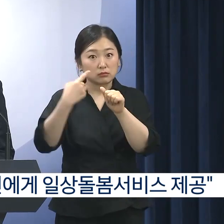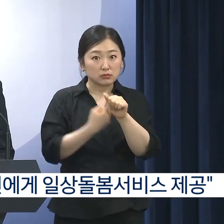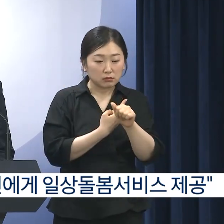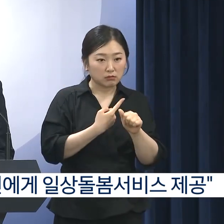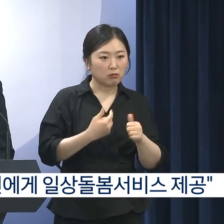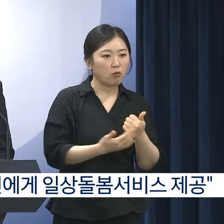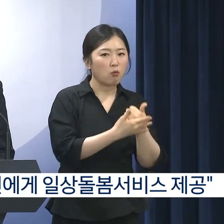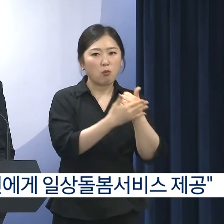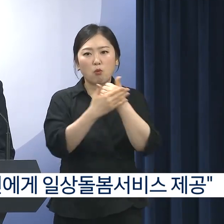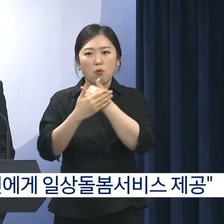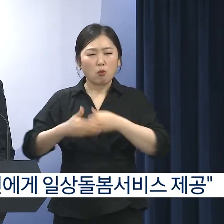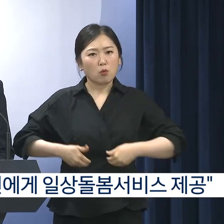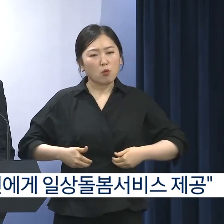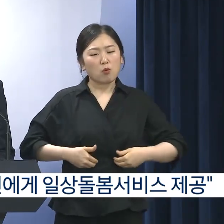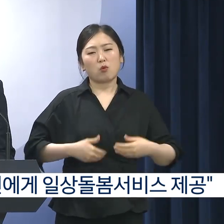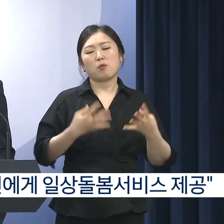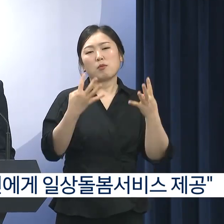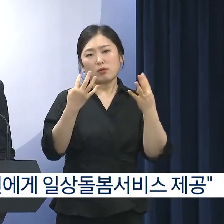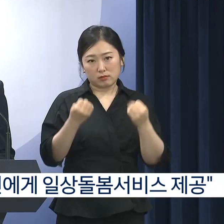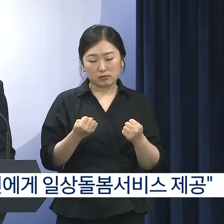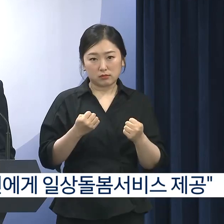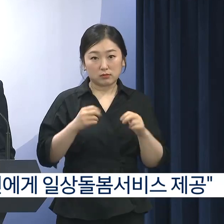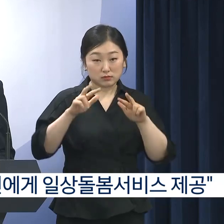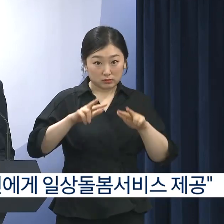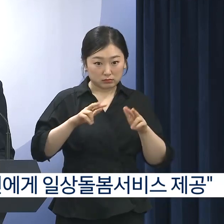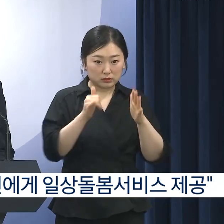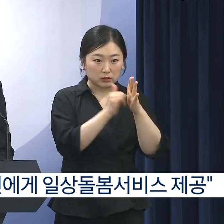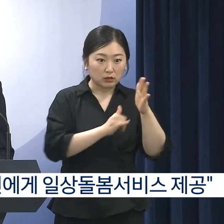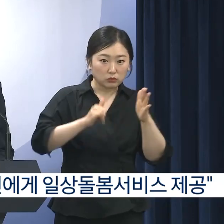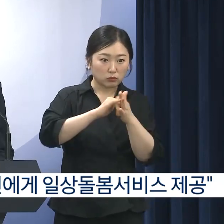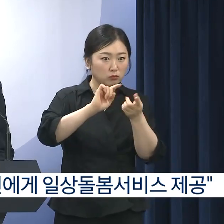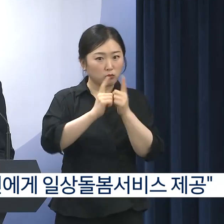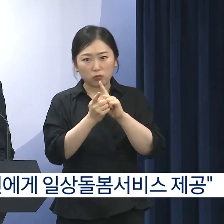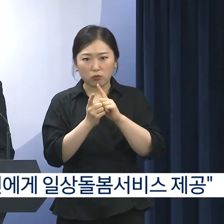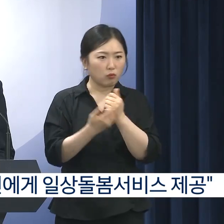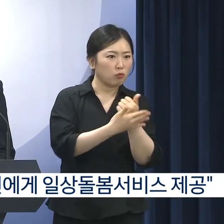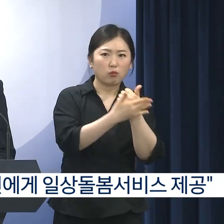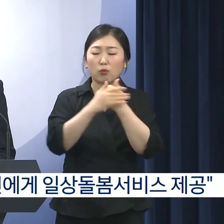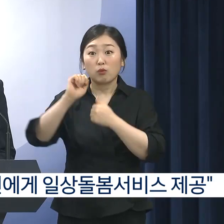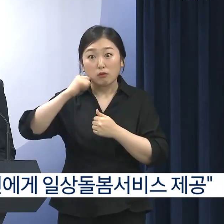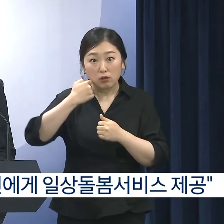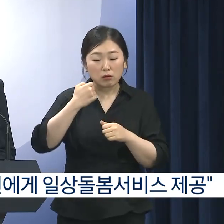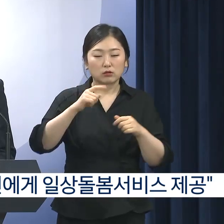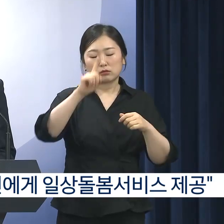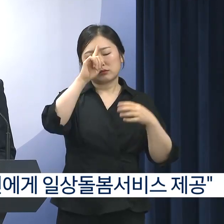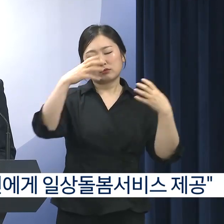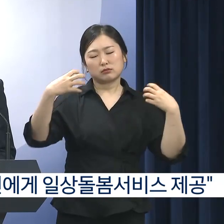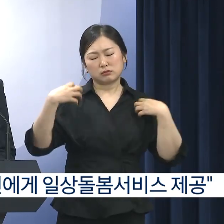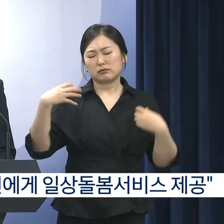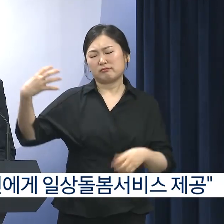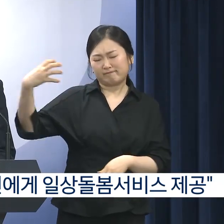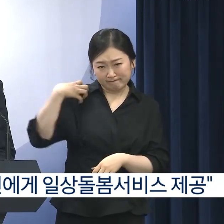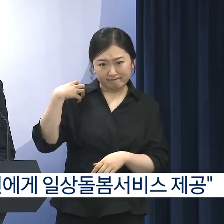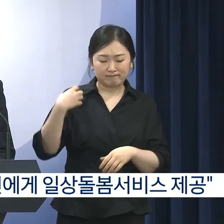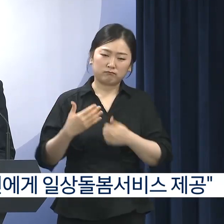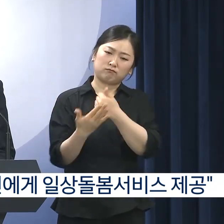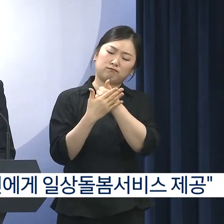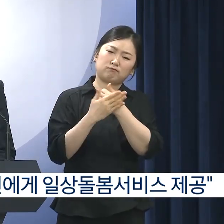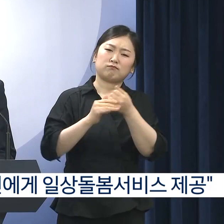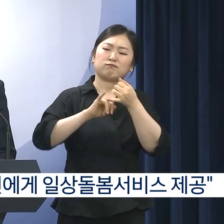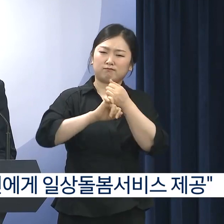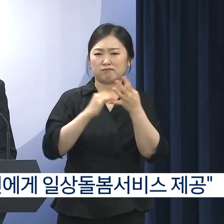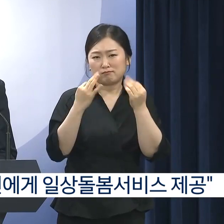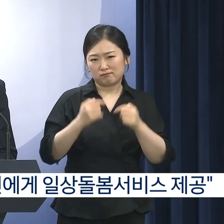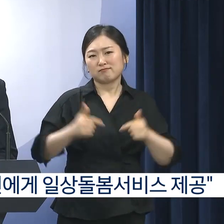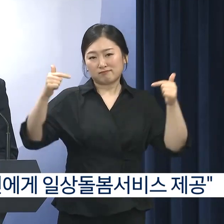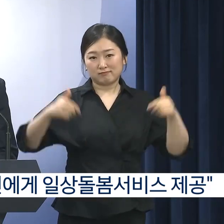약화로 공적 돌봄 서비스의 필요성도 점차 커지고 있습니다. 정부는 일상 돌봄을 추진으로 사회 서비스